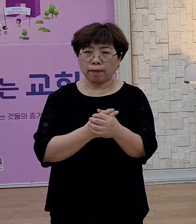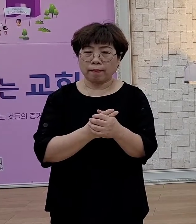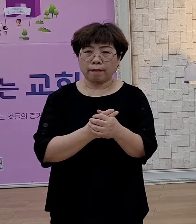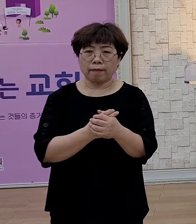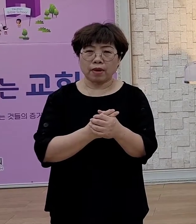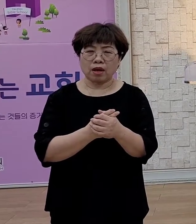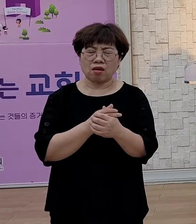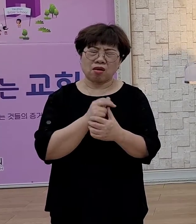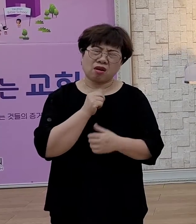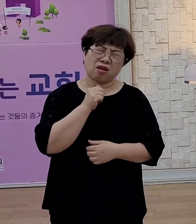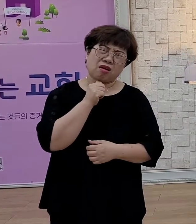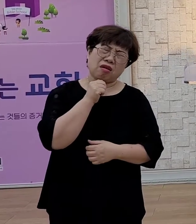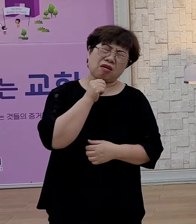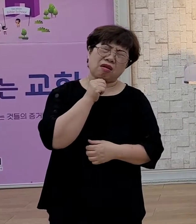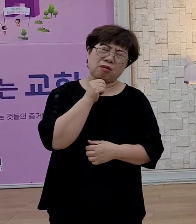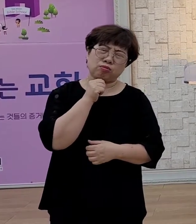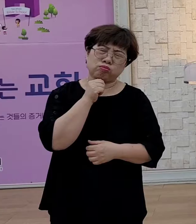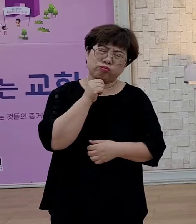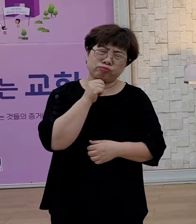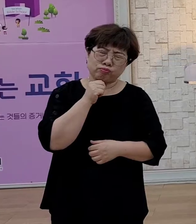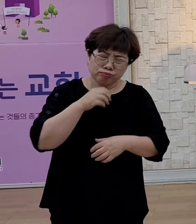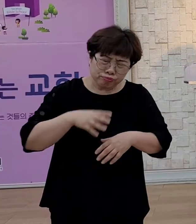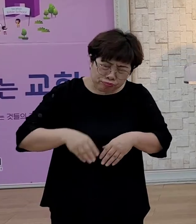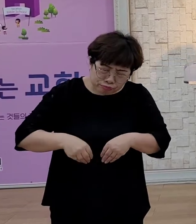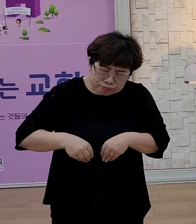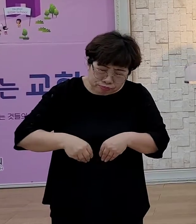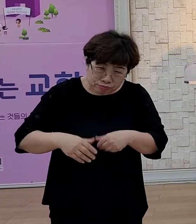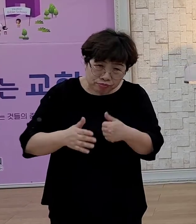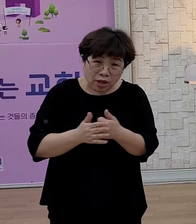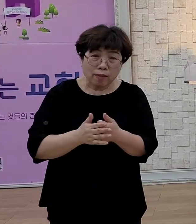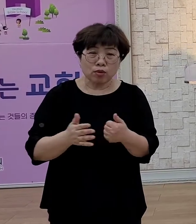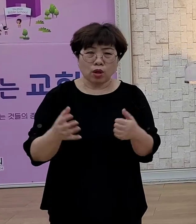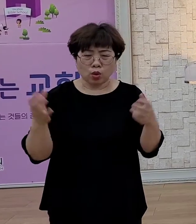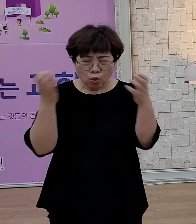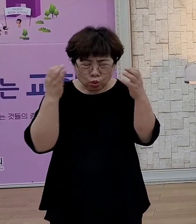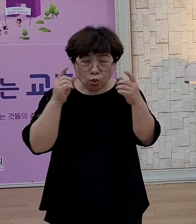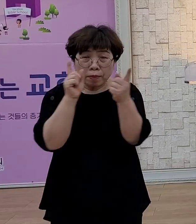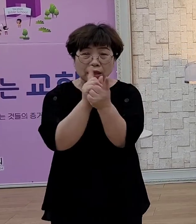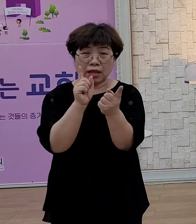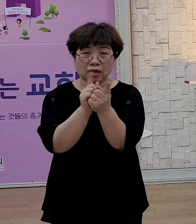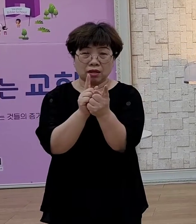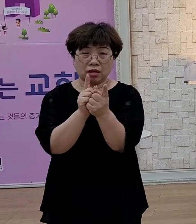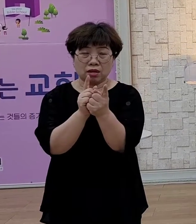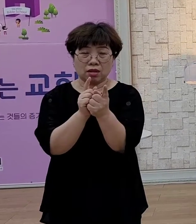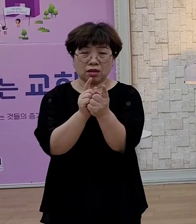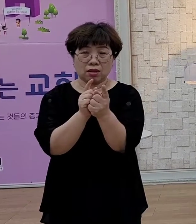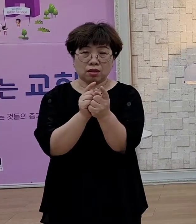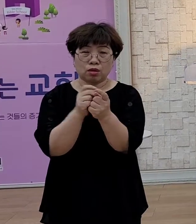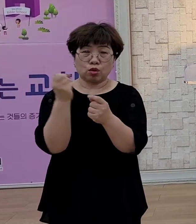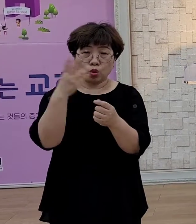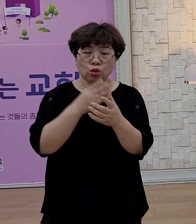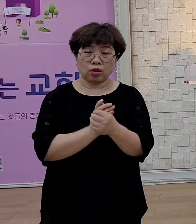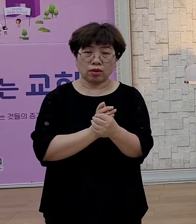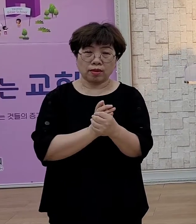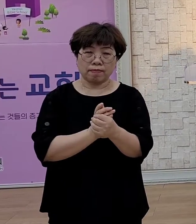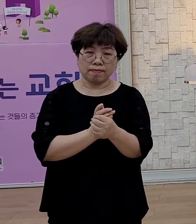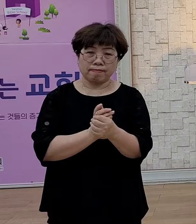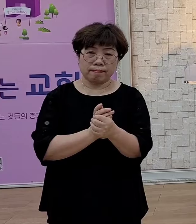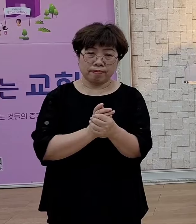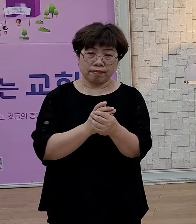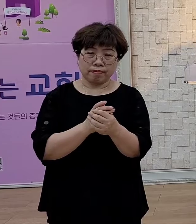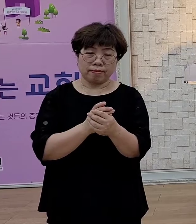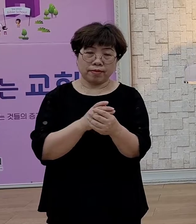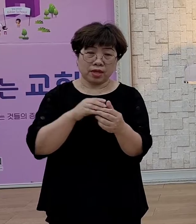가난, 이 물질의 어려움 때문에 극심한 고통을 당하는 경우 이런 문제들 그리고 어쨌든